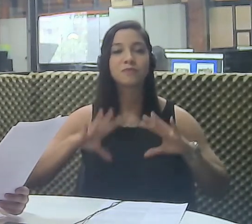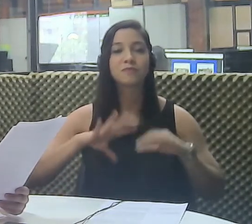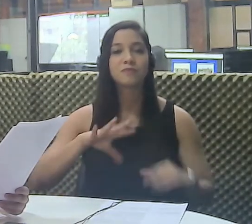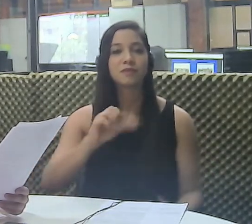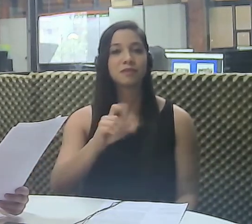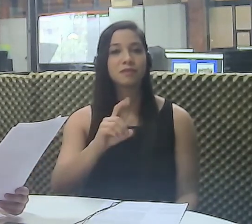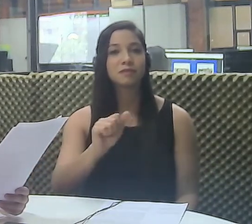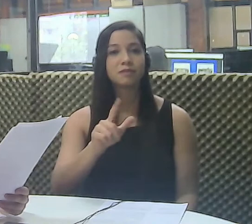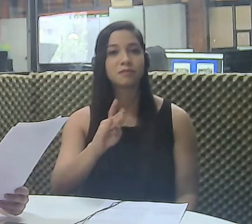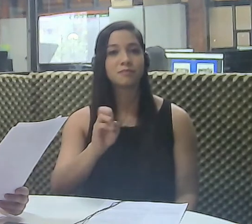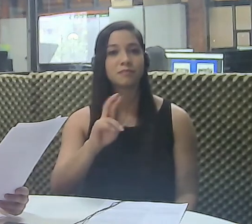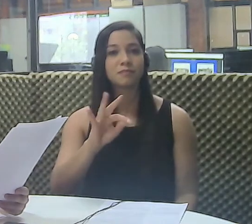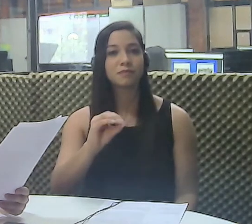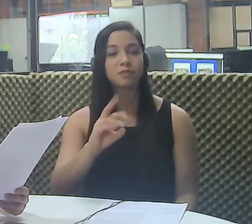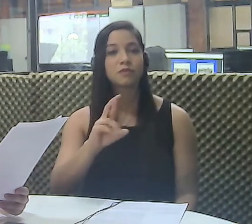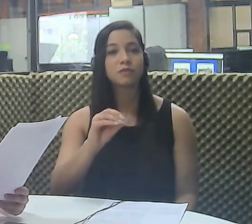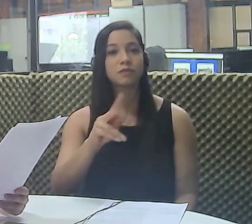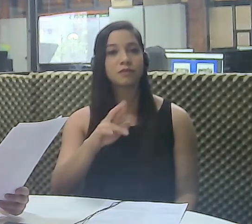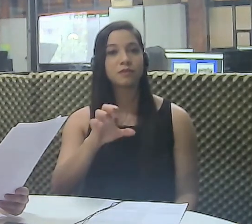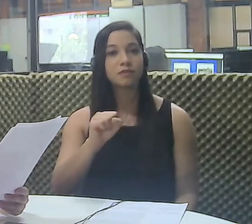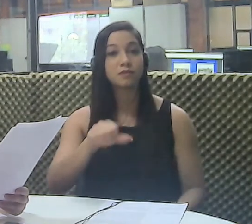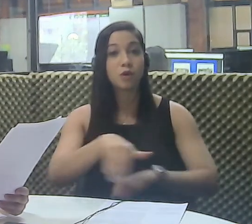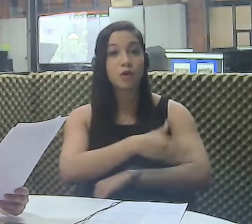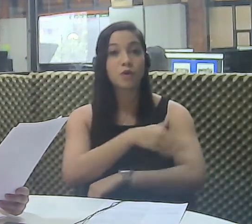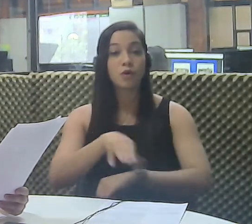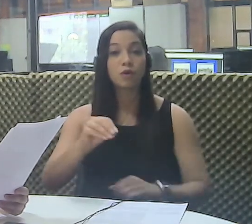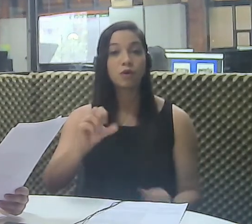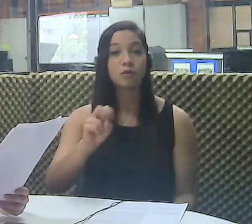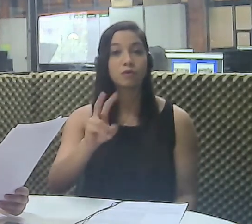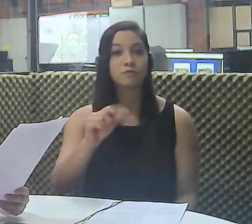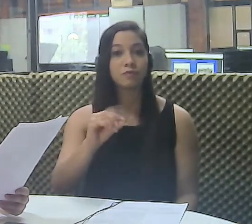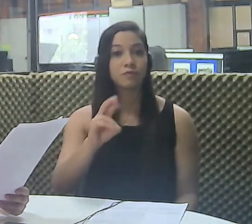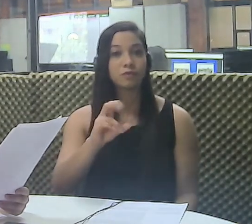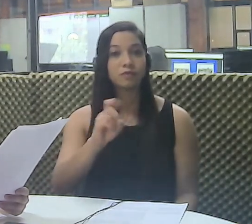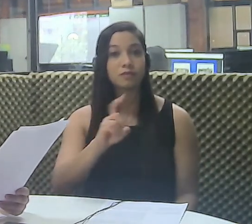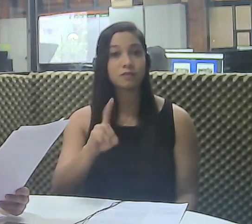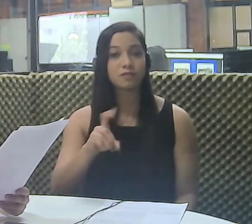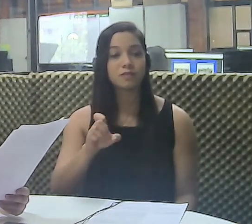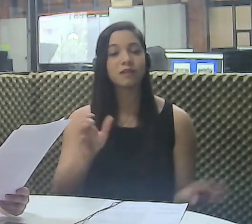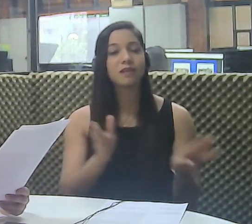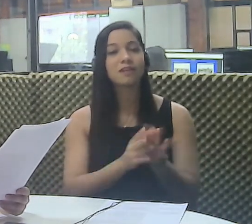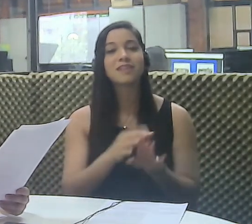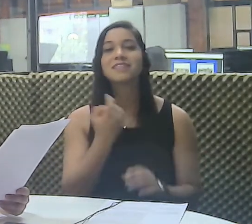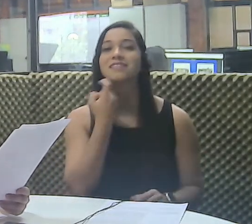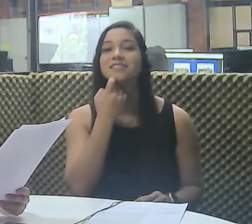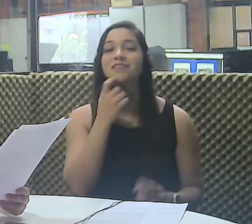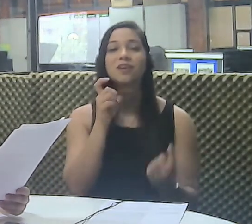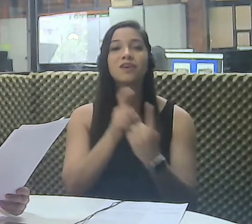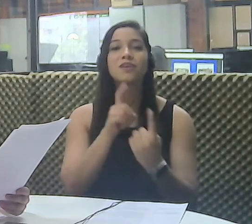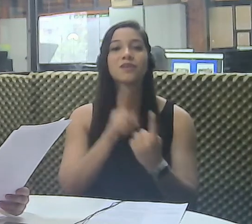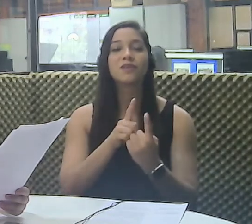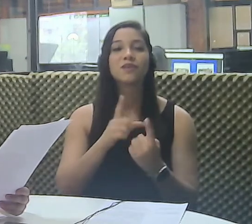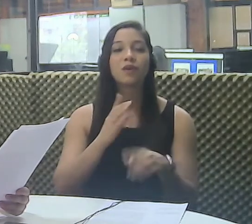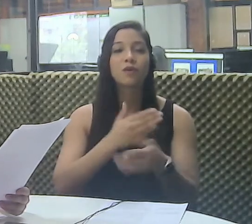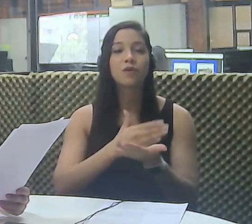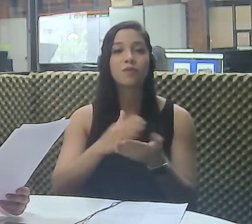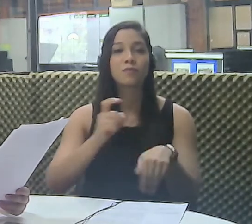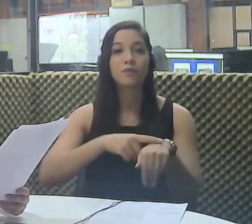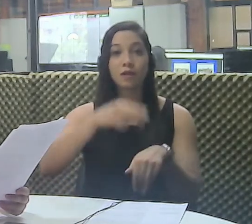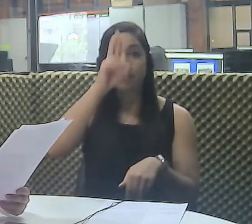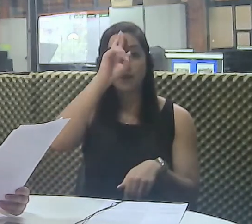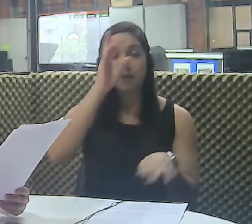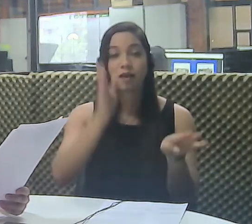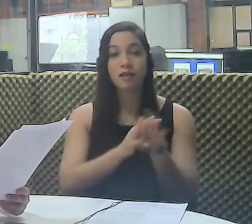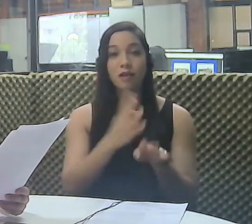Adalberto Rodrigues da Cunha com a Rua Osvaldo Rezende até sexta-feira o atendimento vai do meio-dia